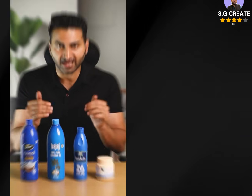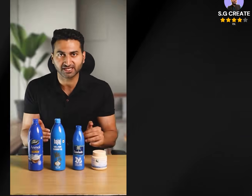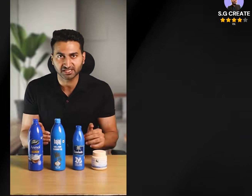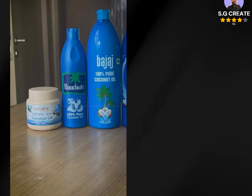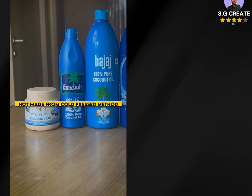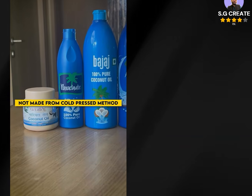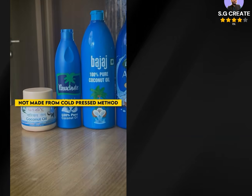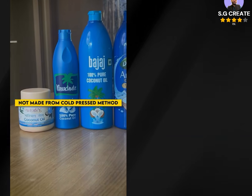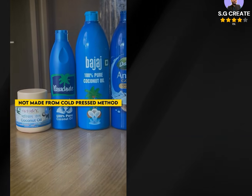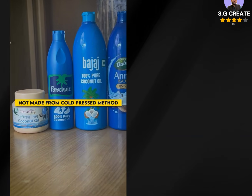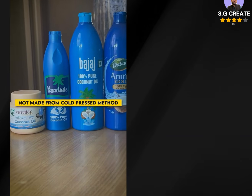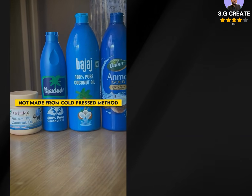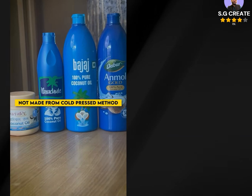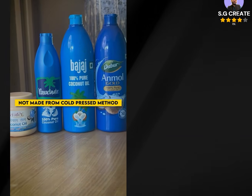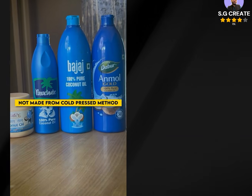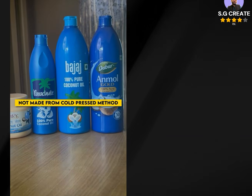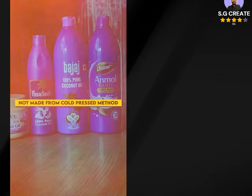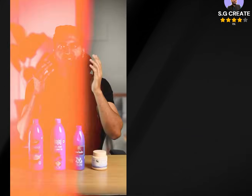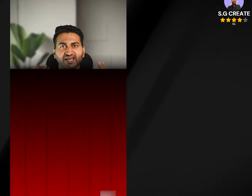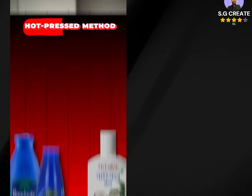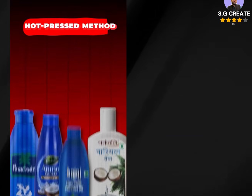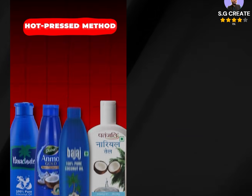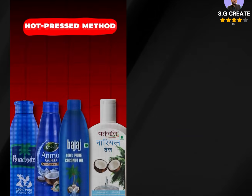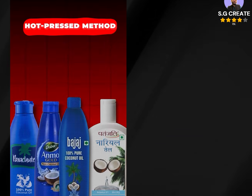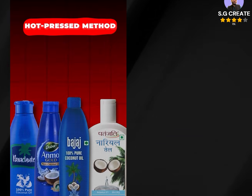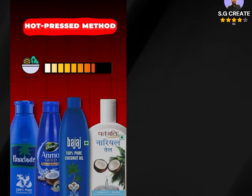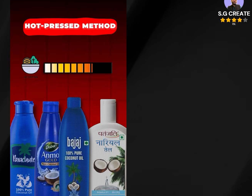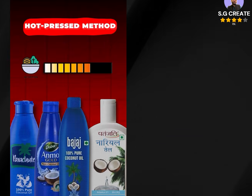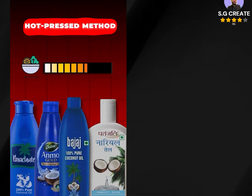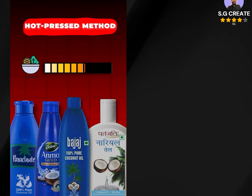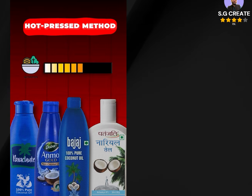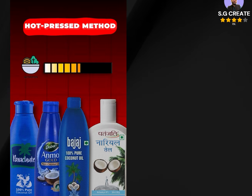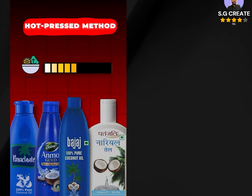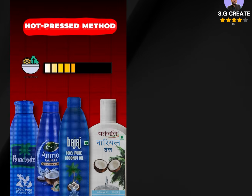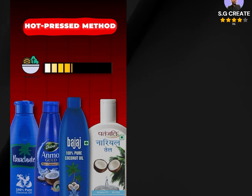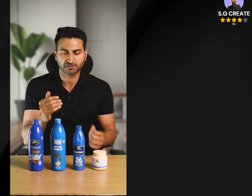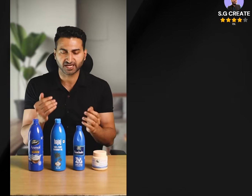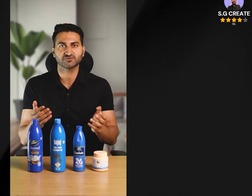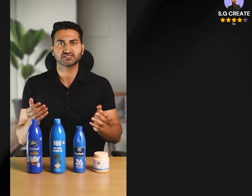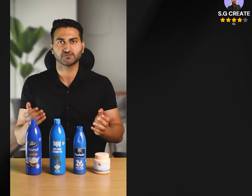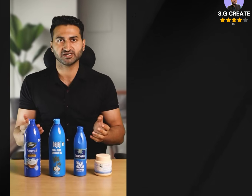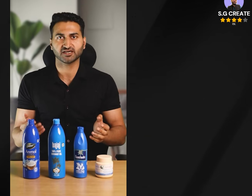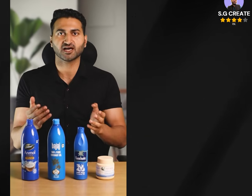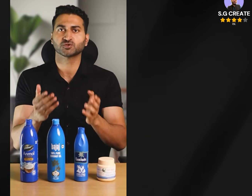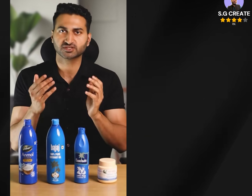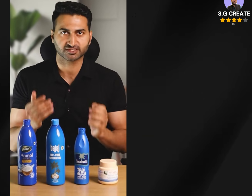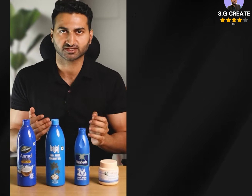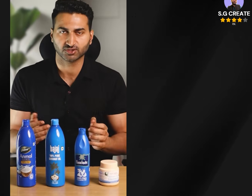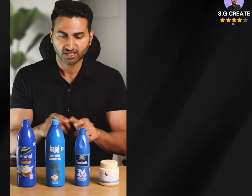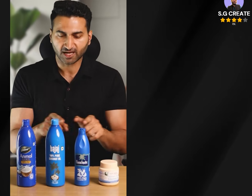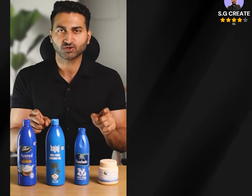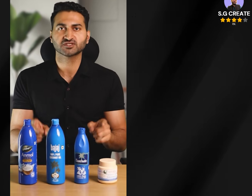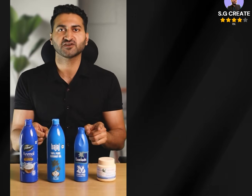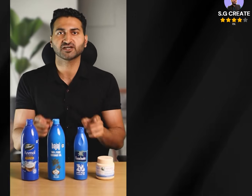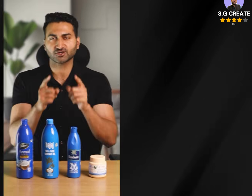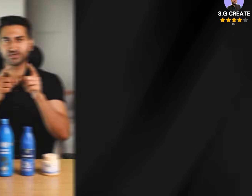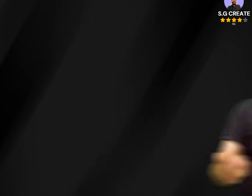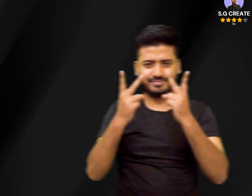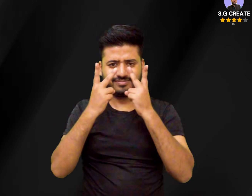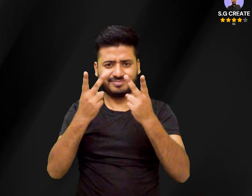आधा भी below. नहीं है, तो आई एम श्योर Due कि to कोल्ड प्रेस different मेथड oils से तो having नहीं बने। तो different शायद ये freezing कोल्ड प्रेस points, मेथड से बने हो, जिसमें or it न्यूट्रिएंट्स थोड़े may से not कम हो जाते हैं। solidify प्राइस at वाइज ये all. बढ़िया है, आप यूज The कर सकते हो। smell आपको and कौन सा taste फेवरेट है, test कमेंट्स में जरूर real बताइए।